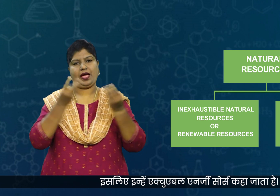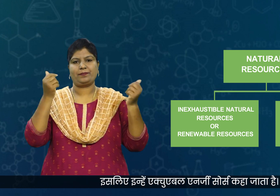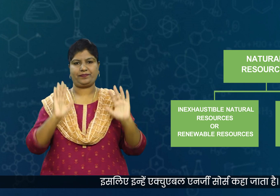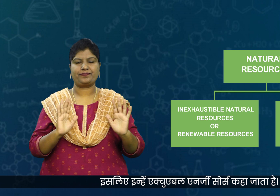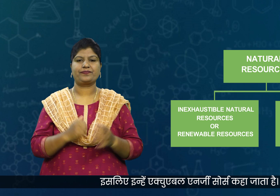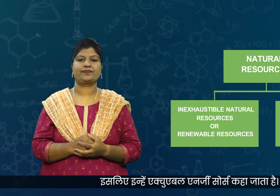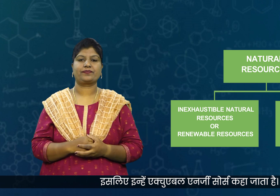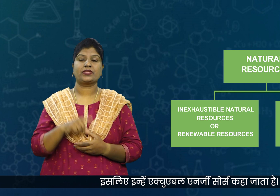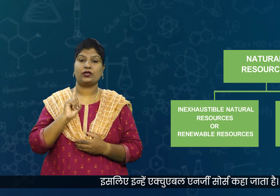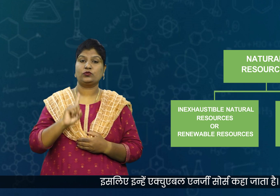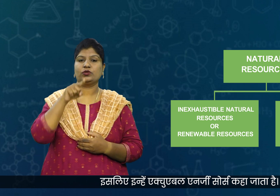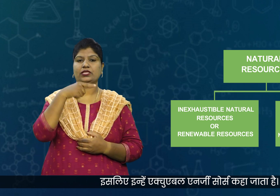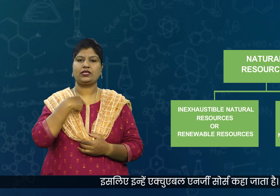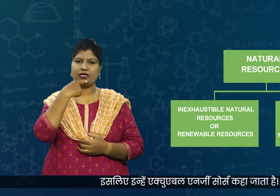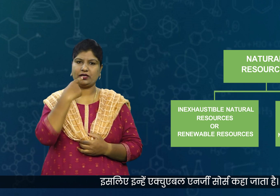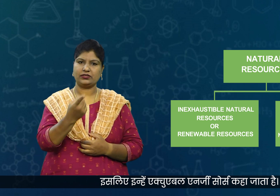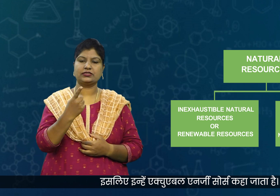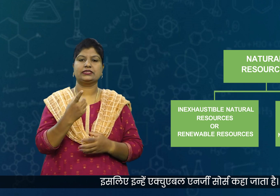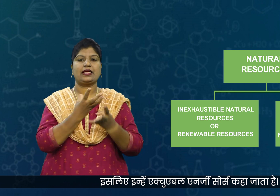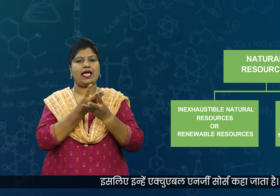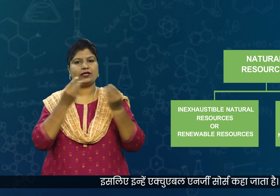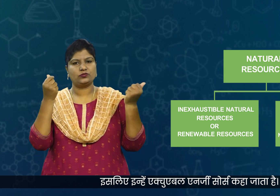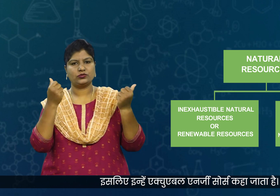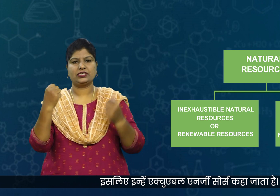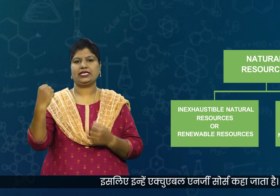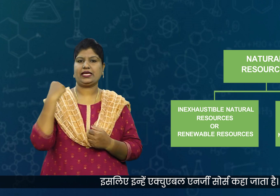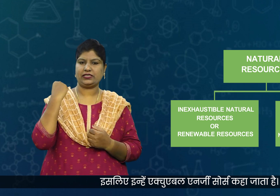इसलिए इन्हें एक्सुएबल एनर्जी सोर्स कहा जाता है।